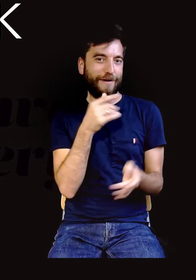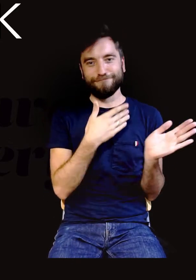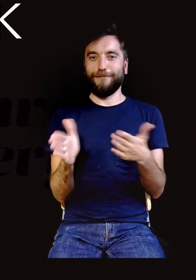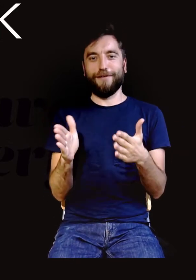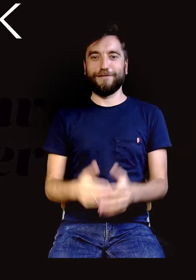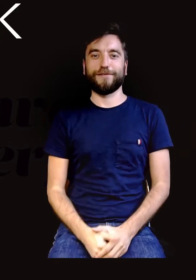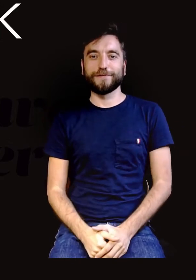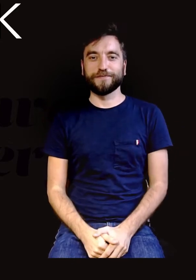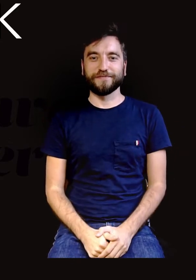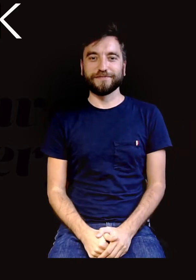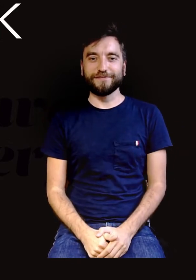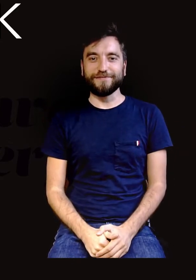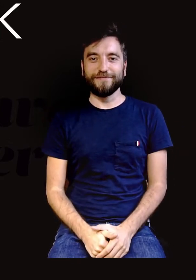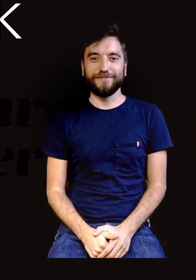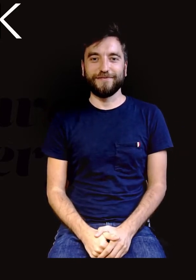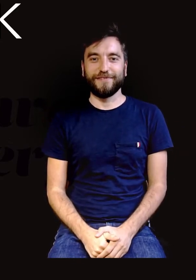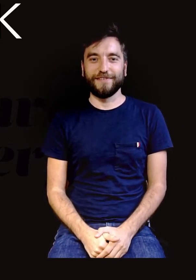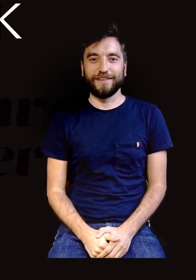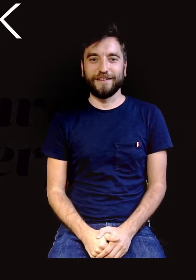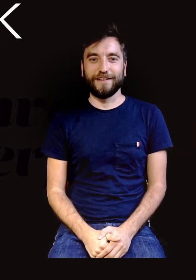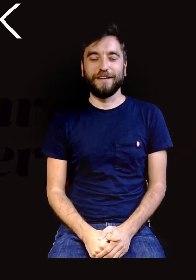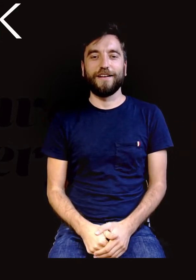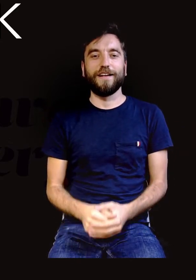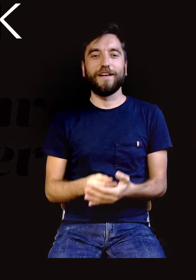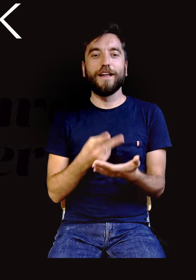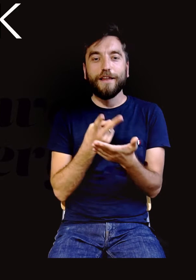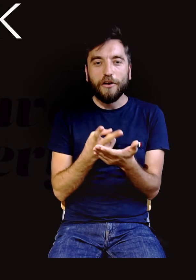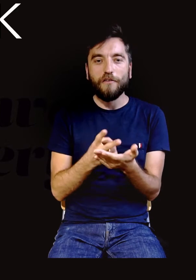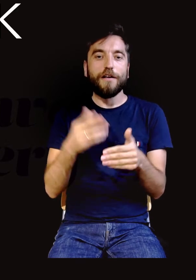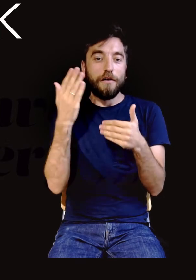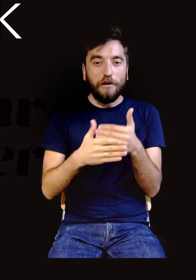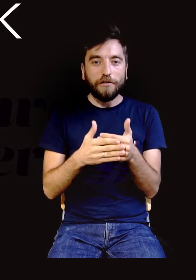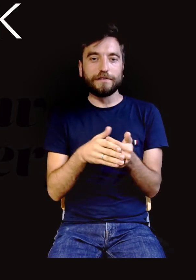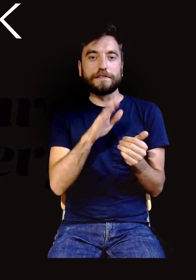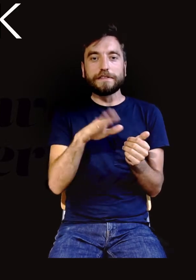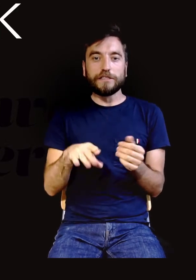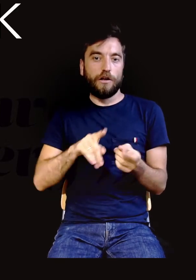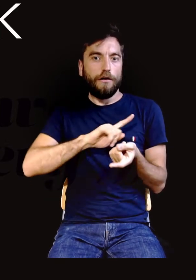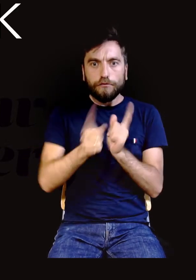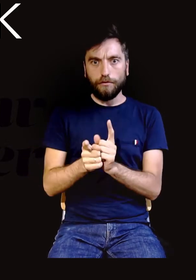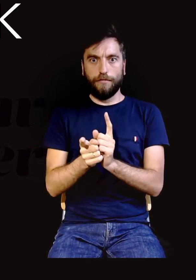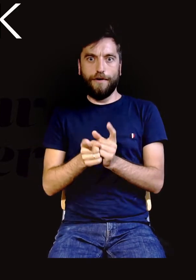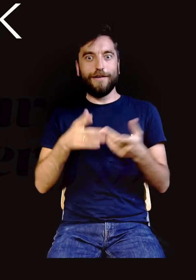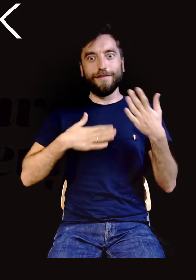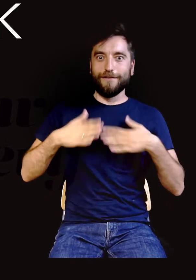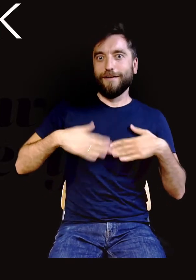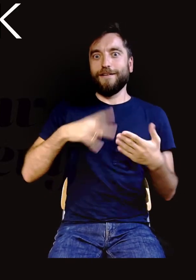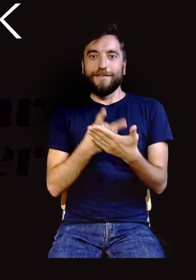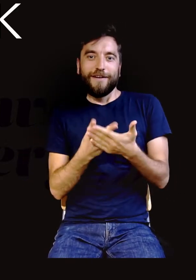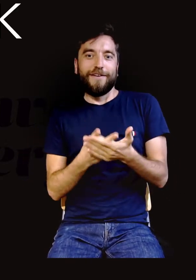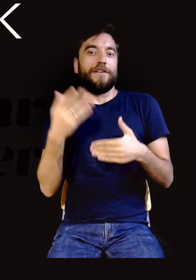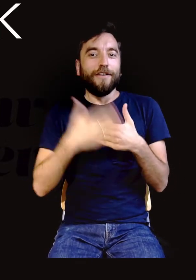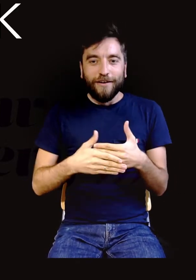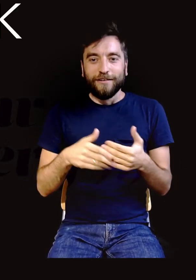i spać. I pamiętam też, że zawsze jak się kończyło leżakowanie, to się wszystkie dzieci zrywały, bo już wreszcie można było wstać.